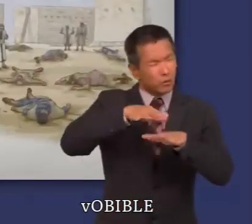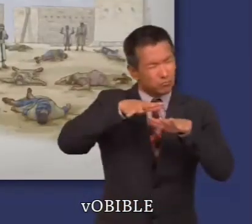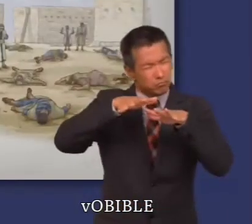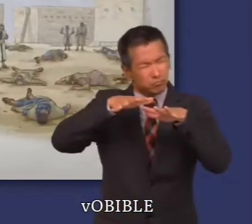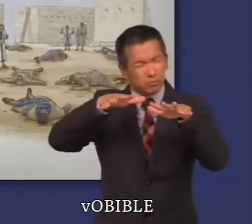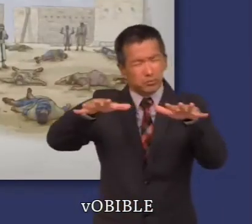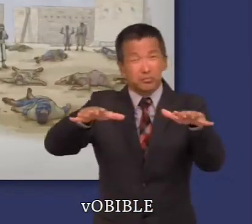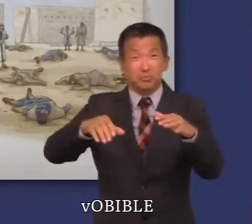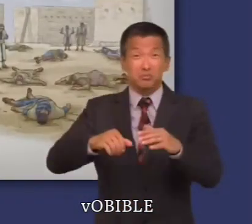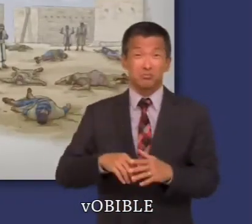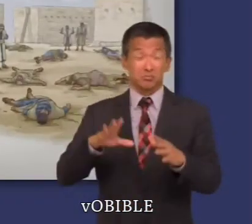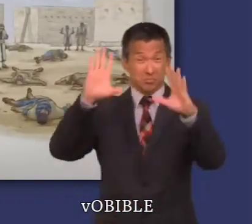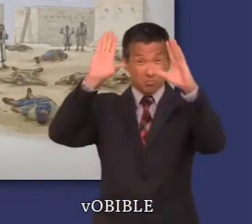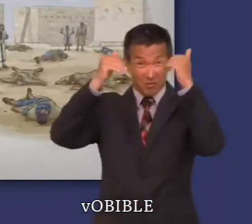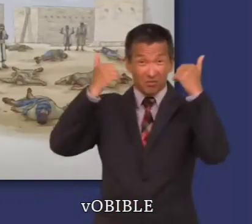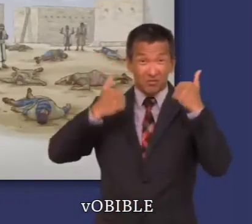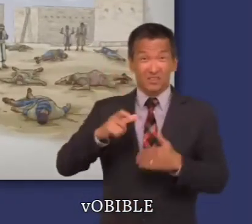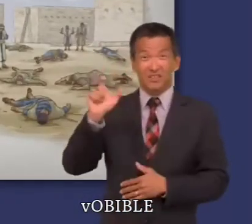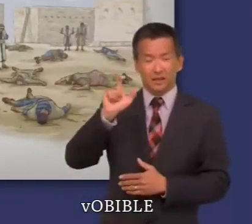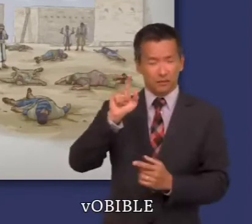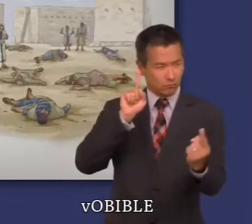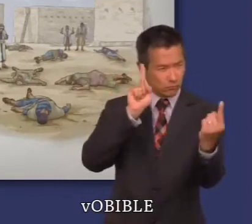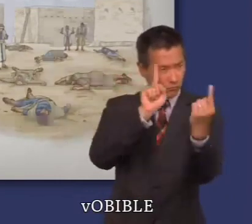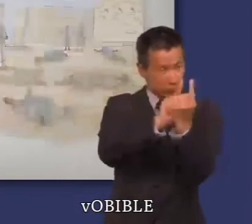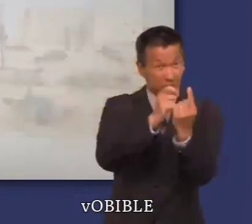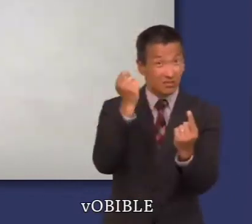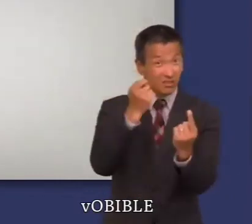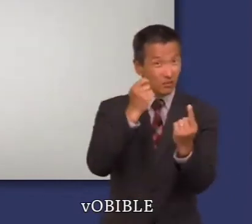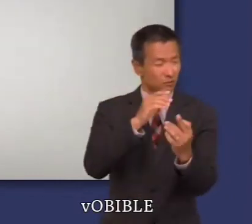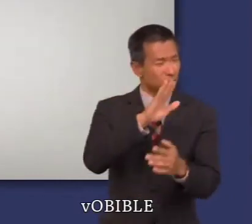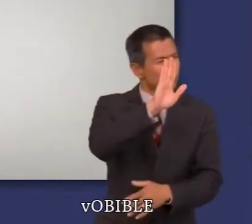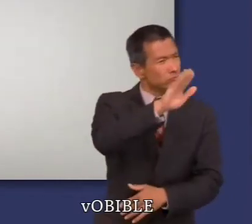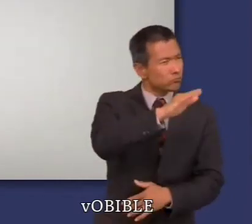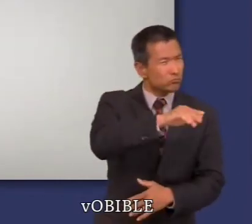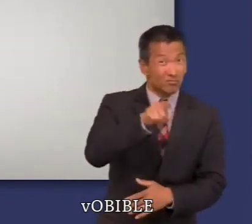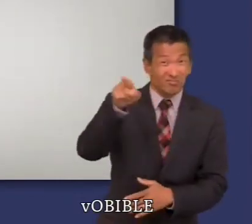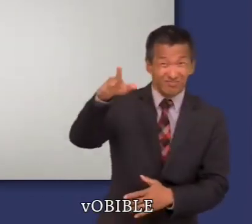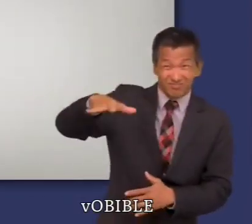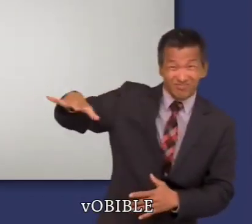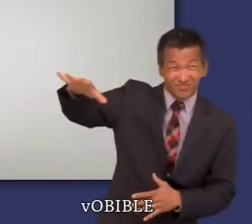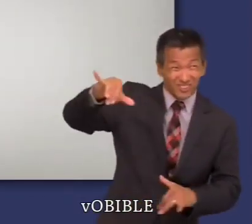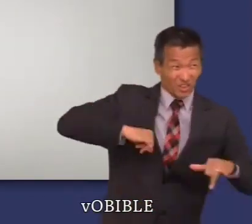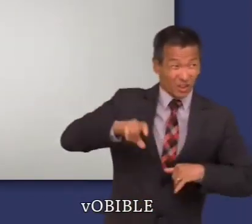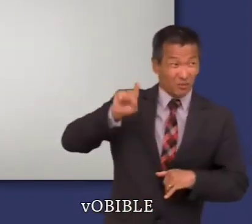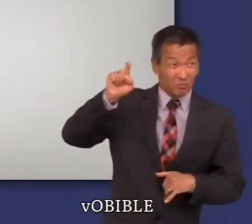Le saviez-vous ? 2 Samuel illustre avec force l'honnêteté des rédacteurs de la Bible.